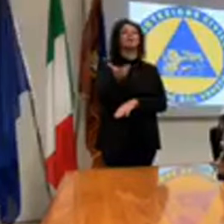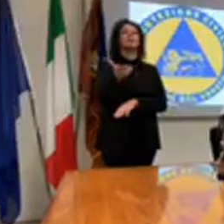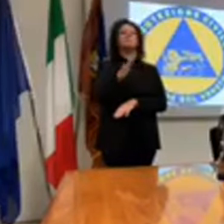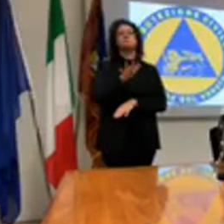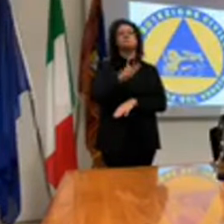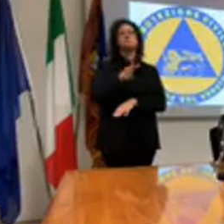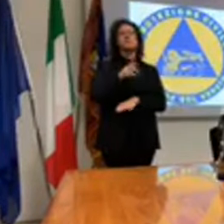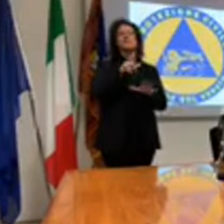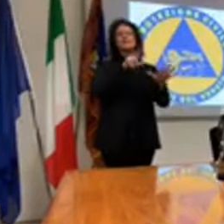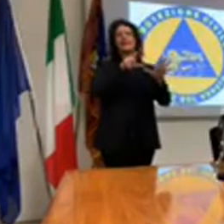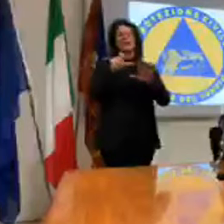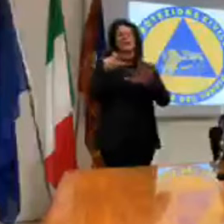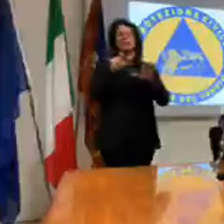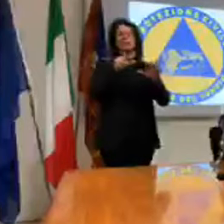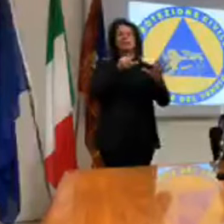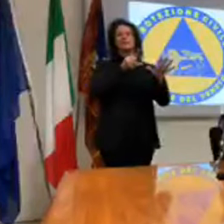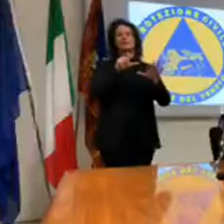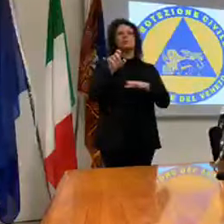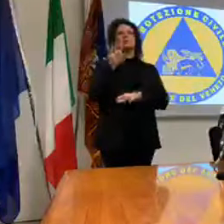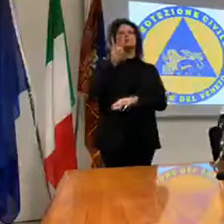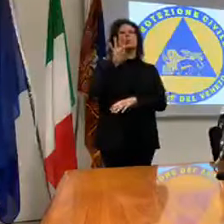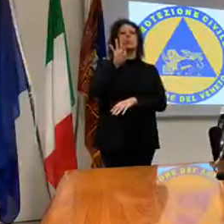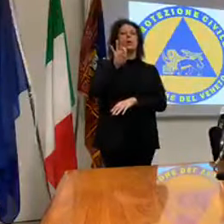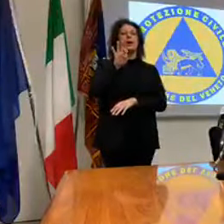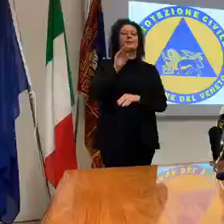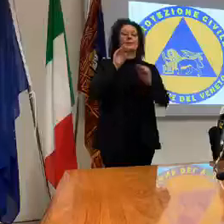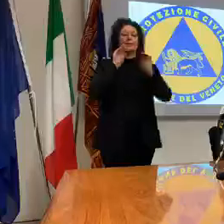su quei 740 posti letto in più,